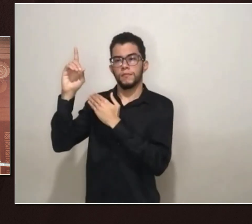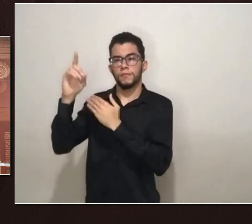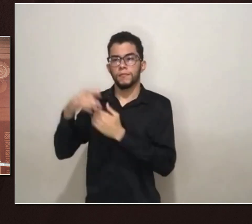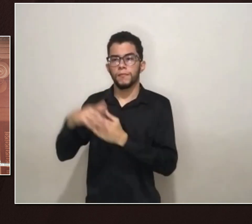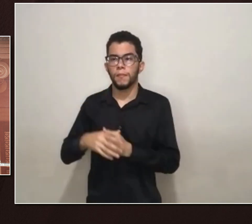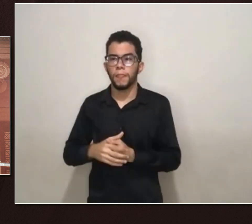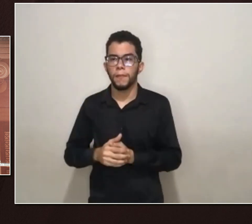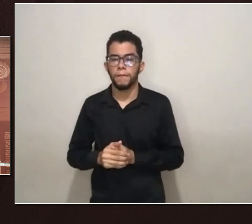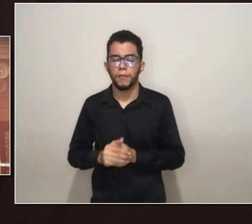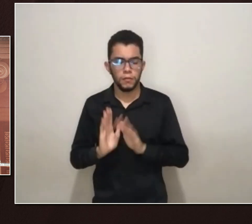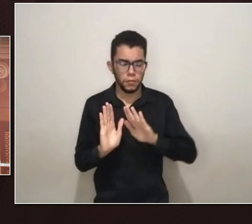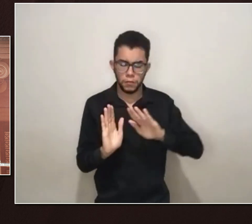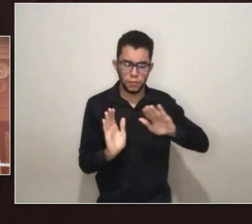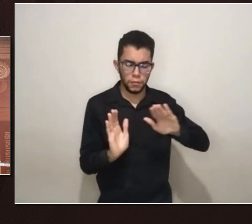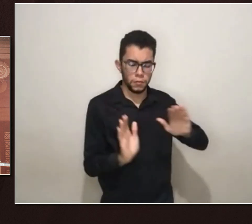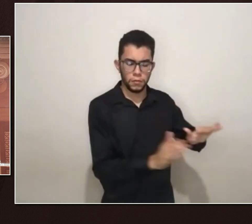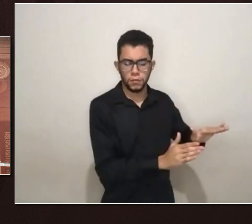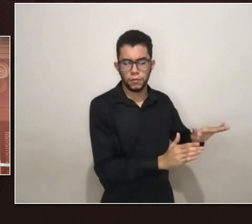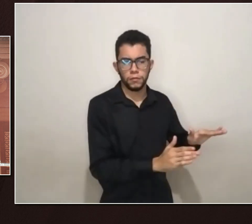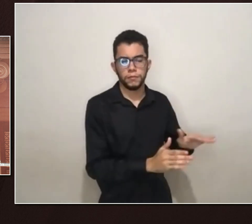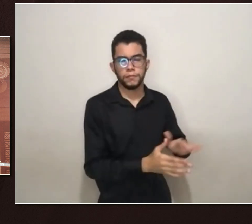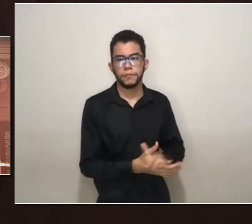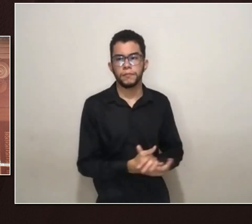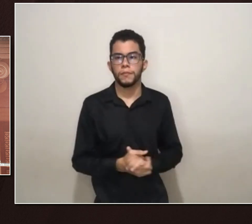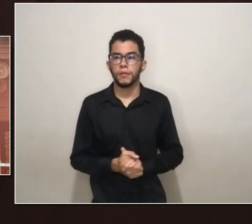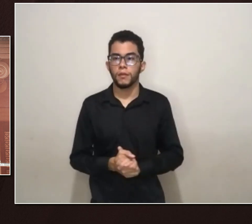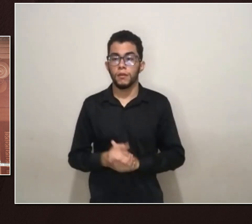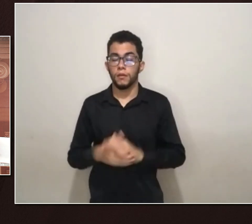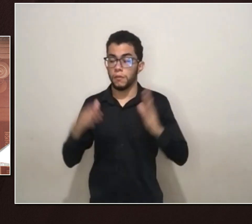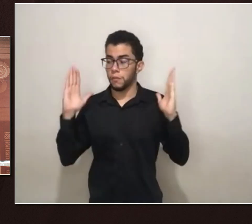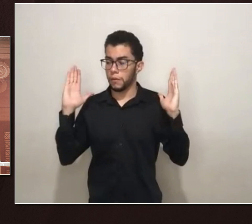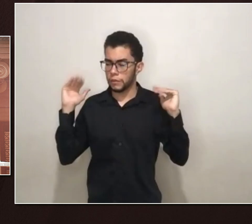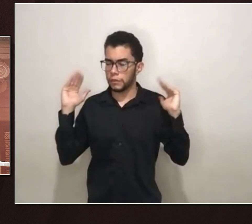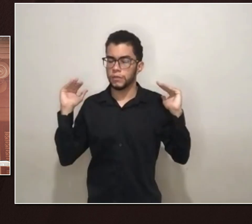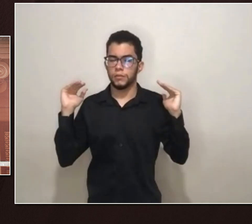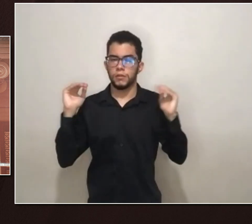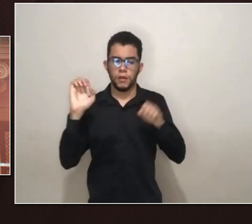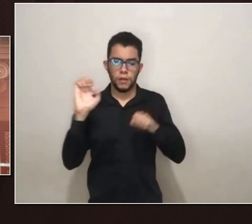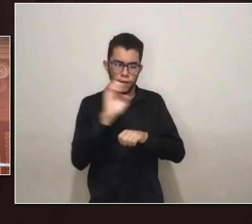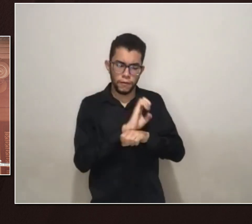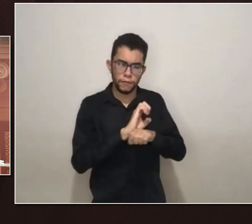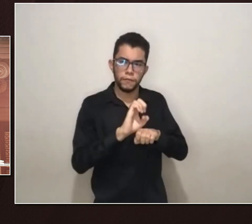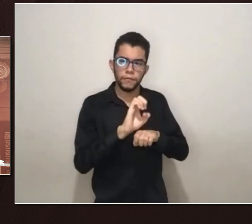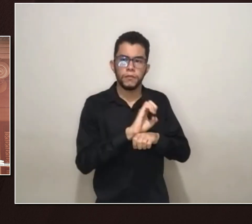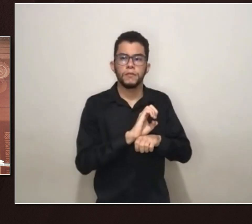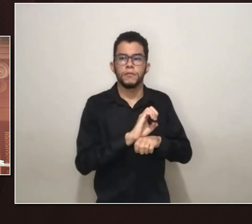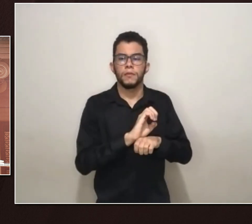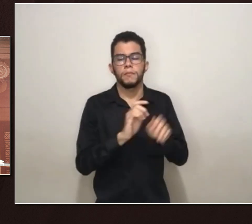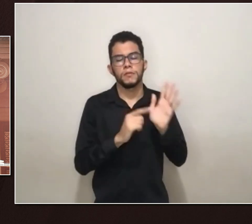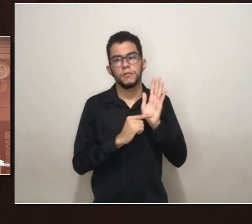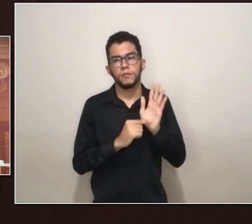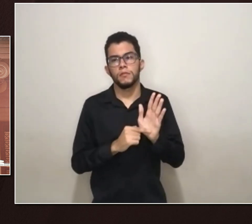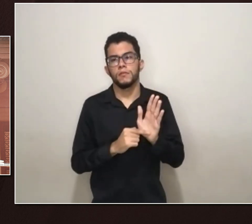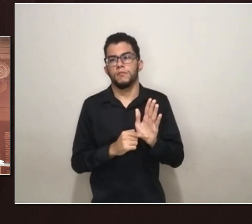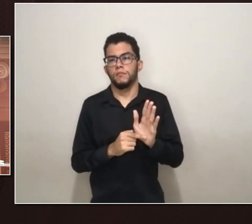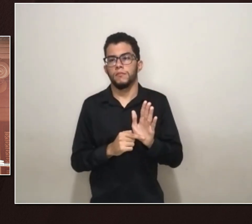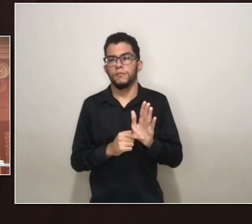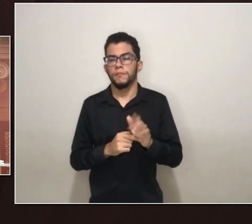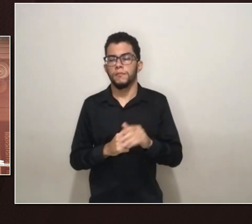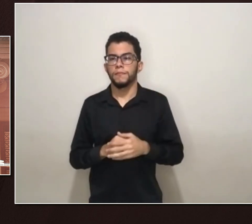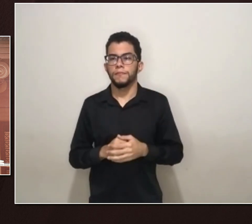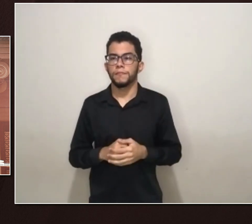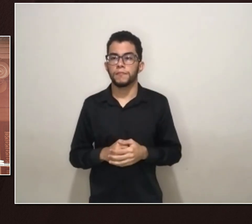então nós percebemos que o Senhor, então, hoje, não manda para que eles são